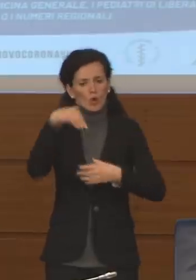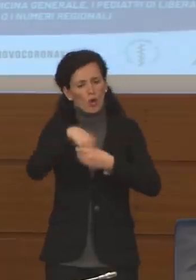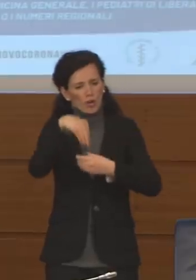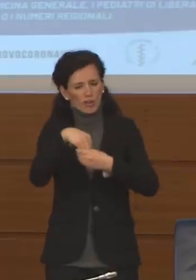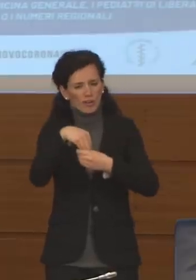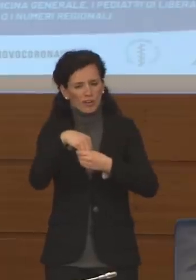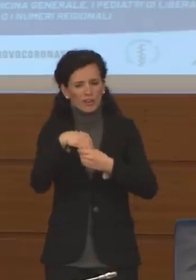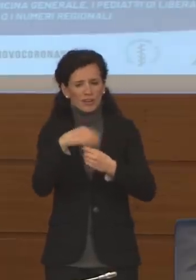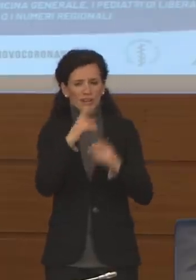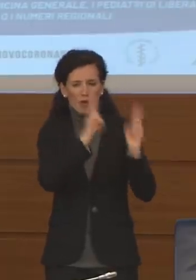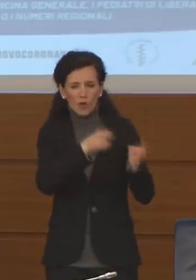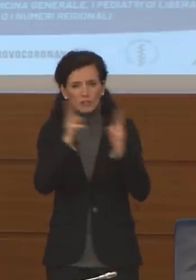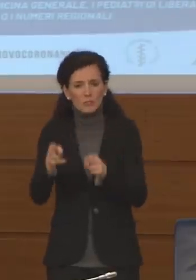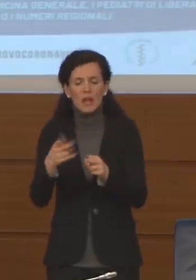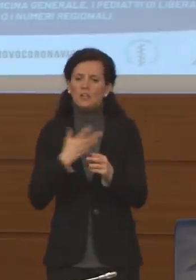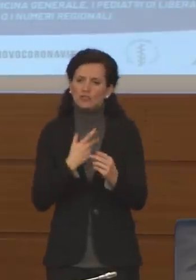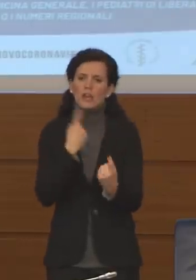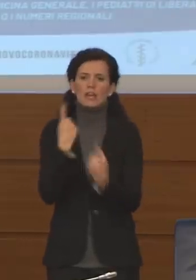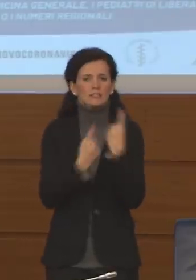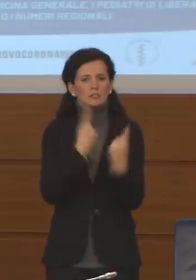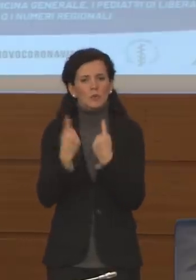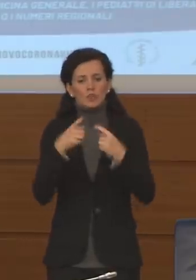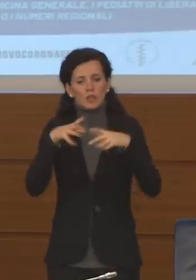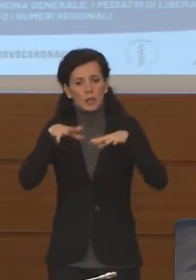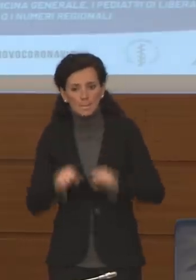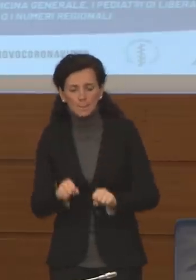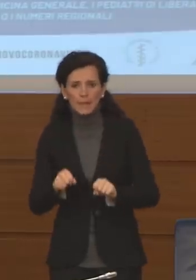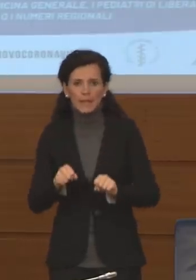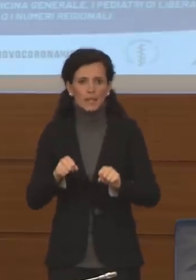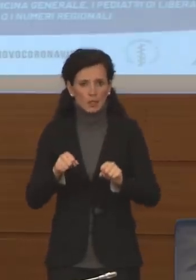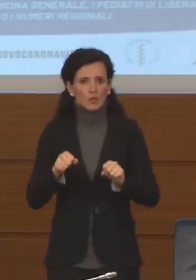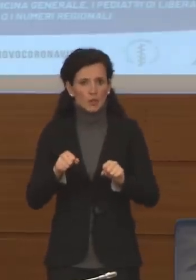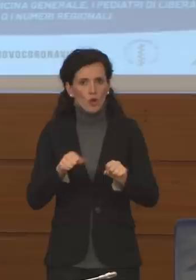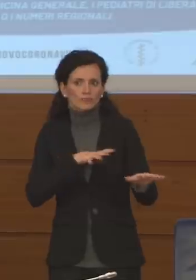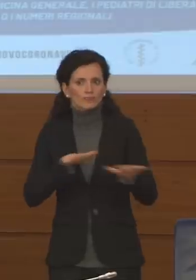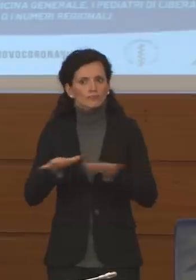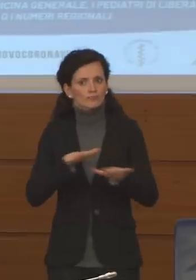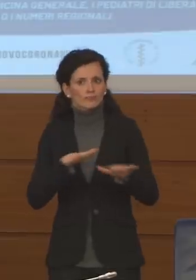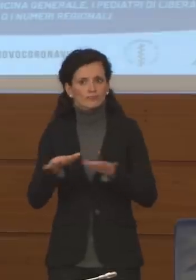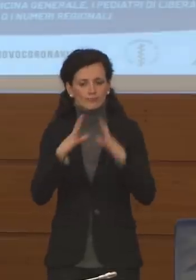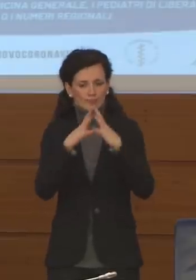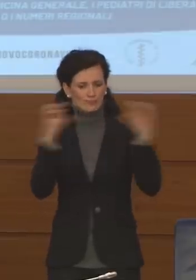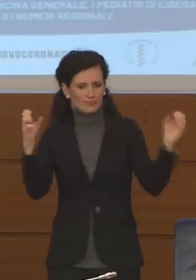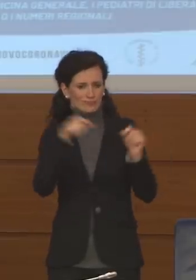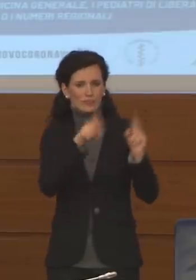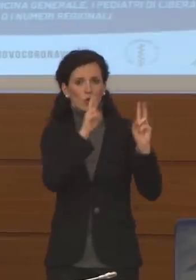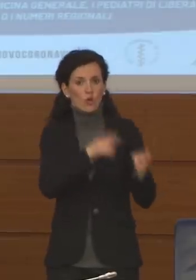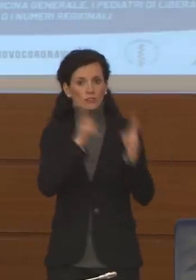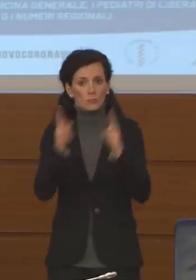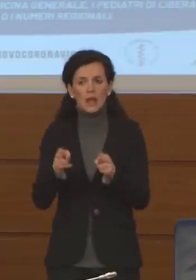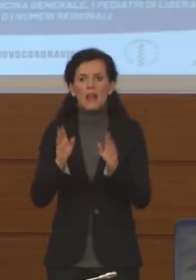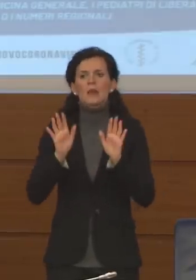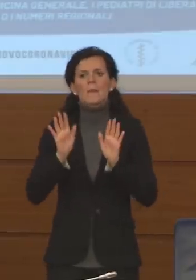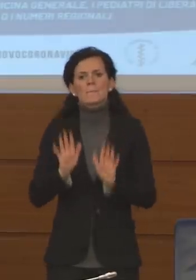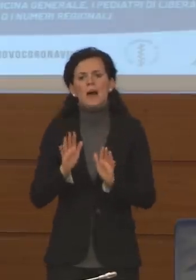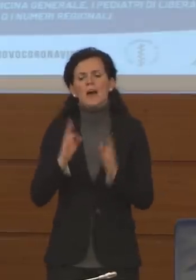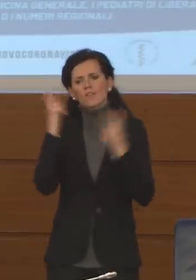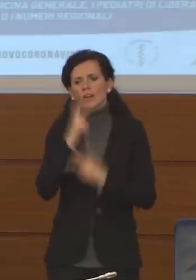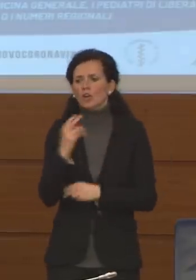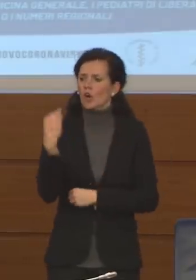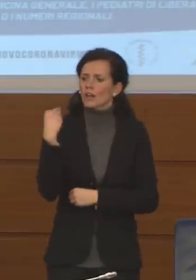forte impegno delle strutture ma richieste per